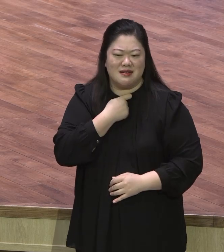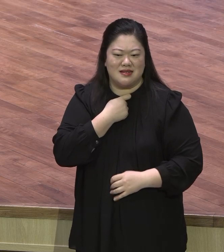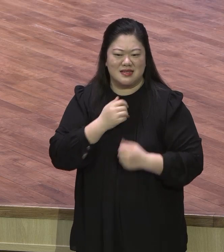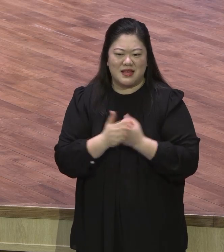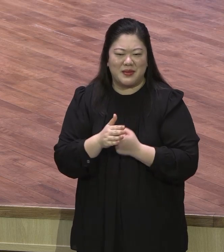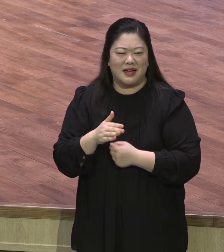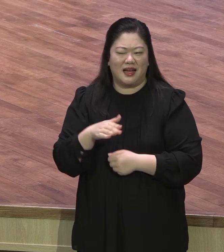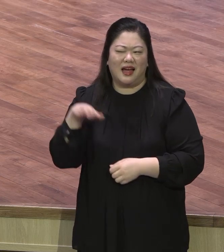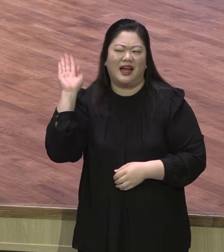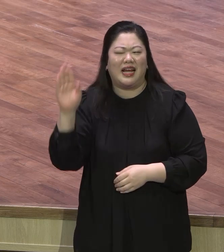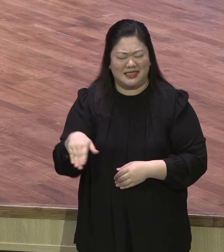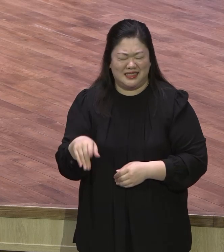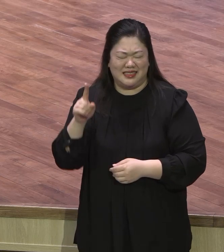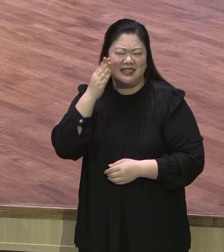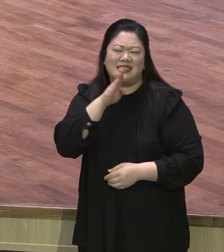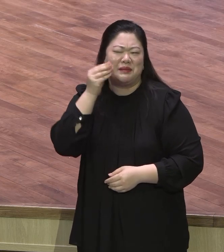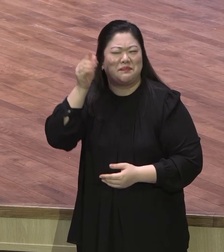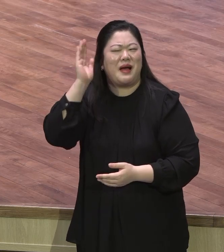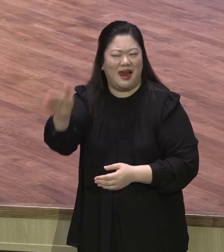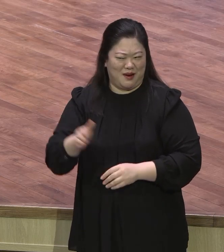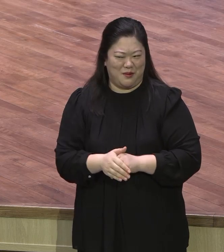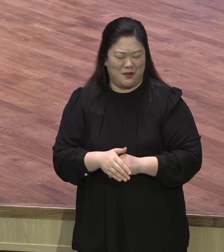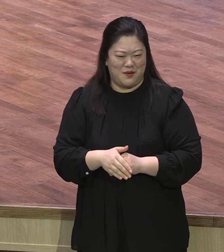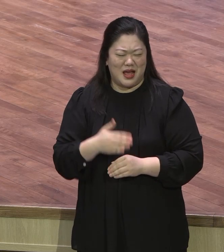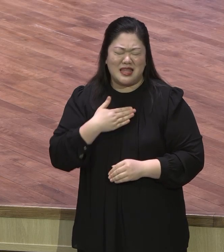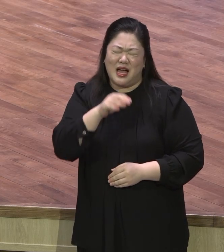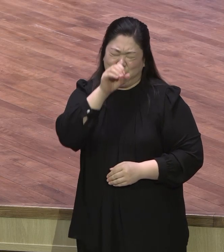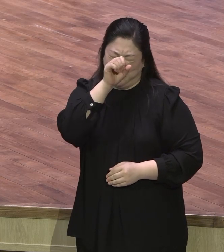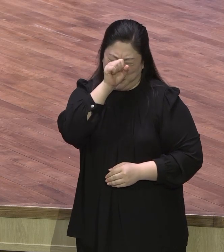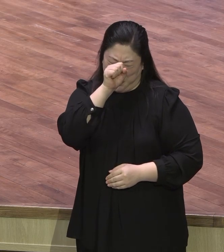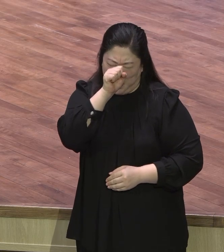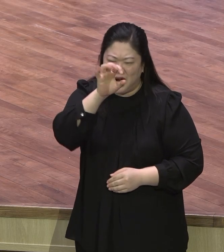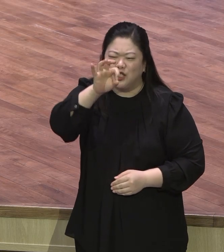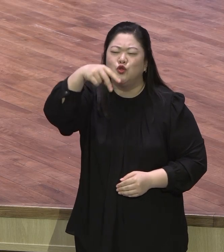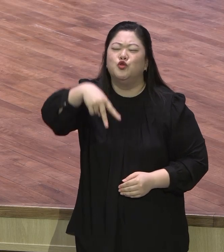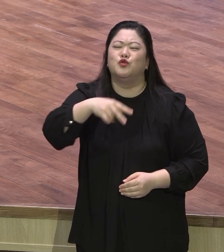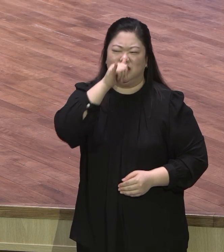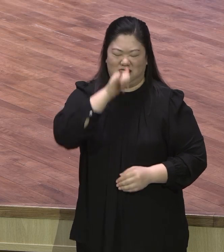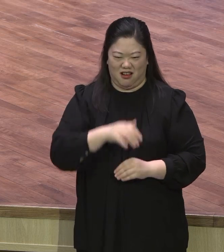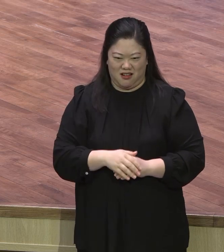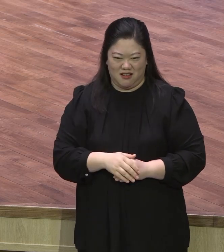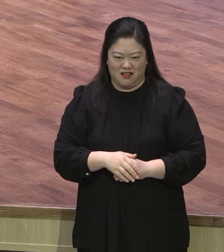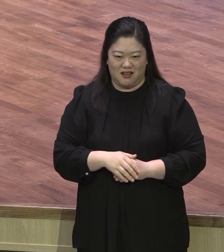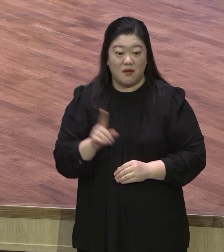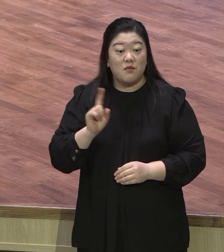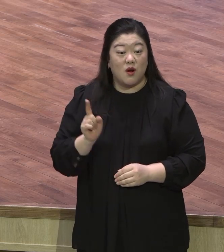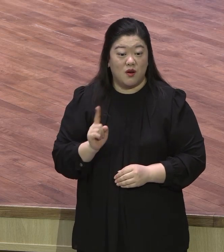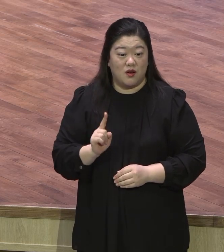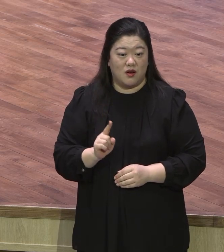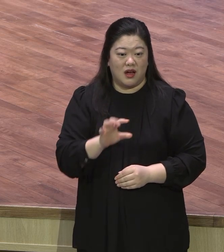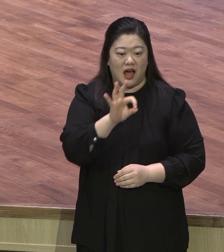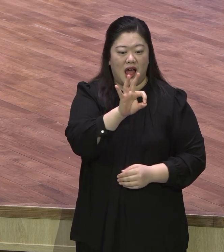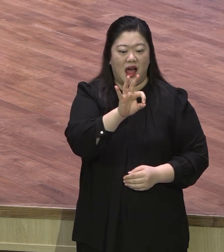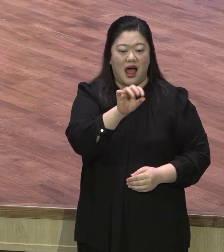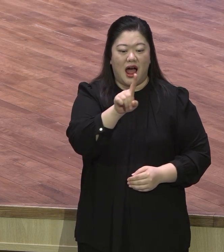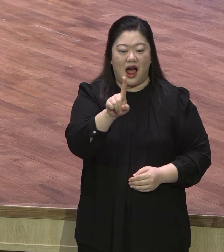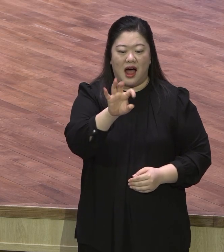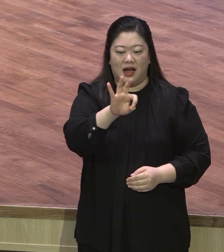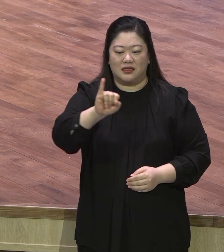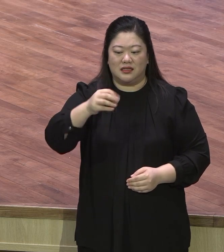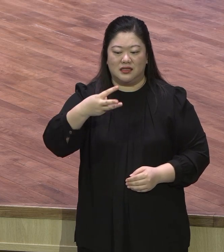그렇게 떨면서 말했습니다. 여보 내가 잘 먹는 기름은 I love you야 그랬어요.